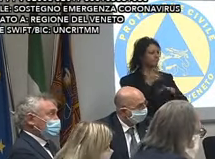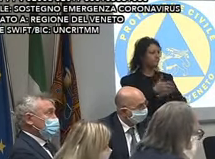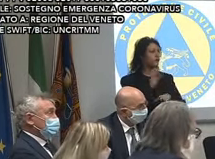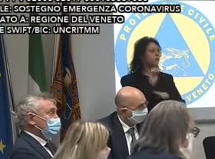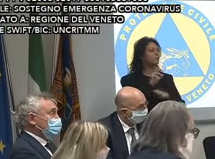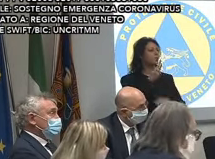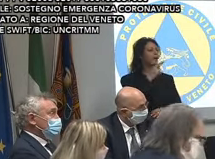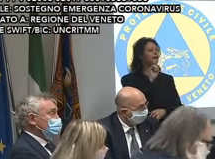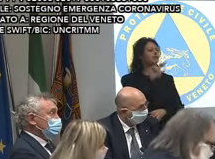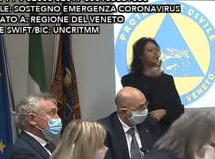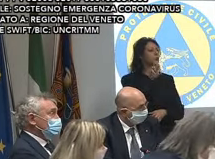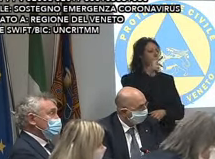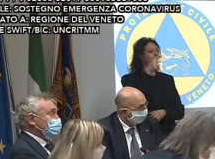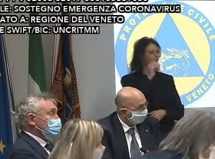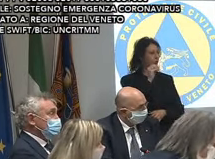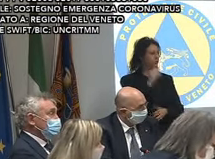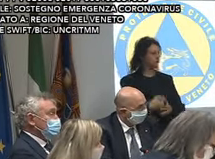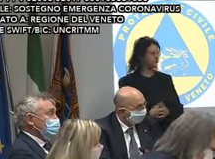Un commento, visto che